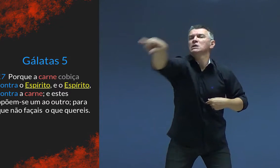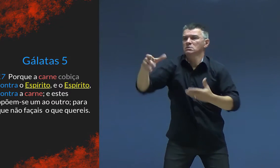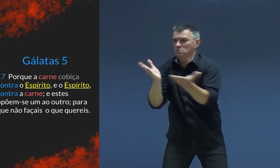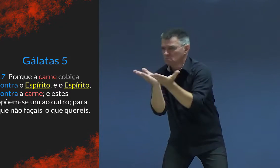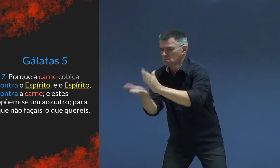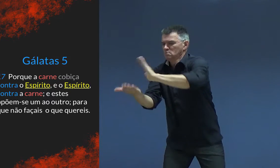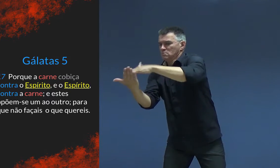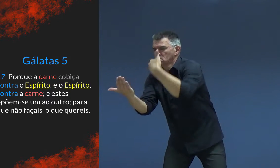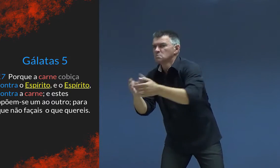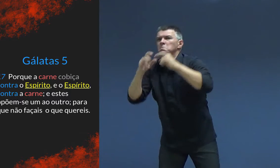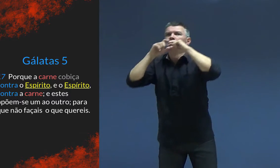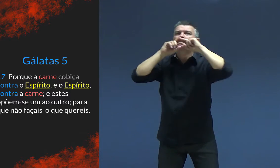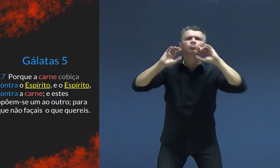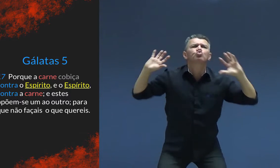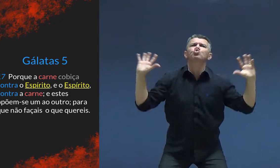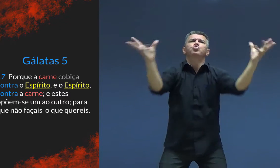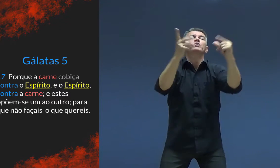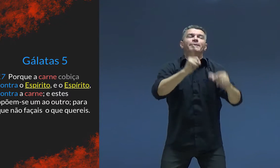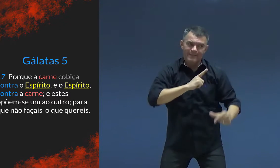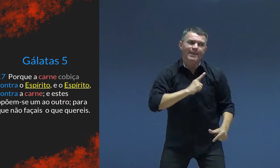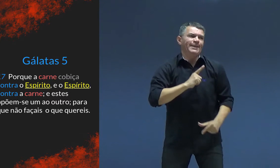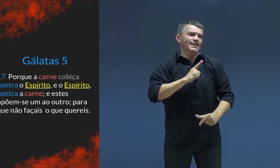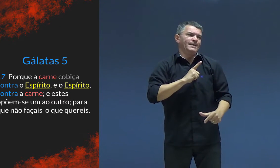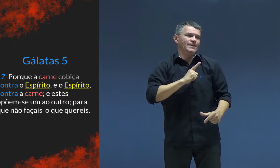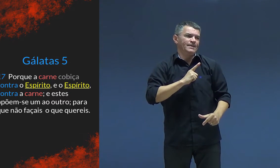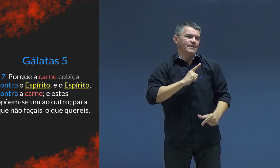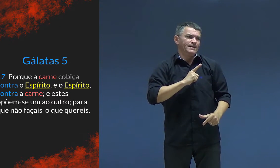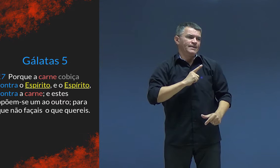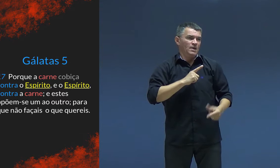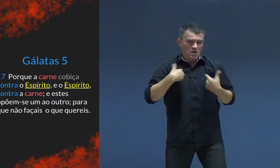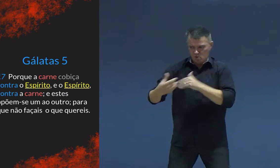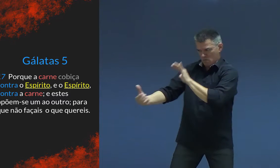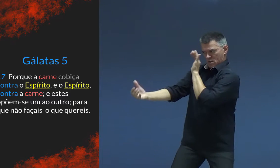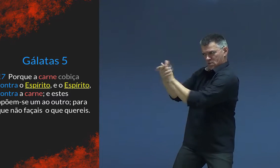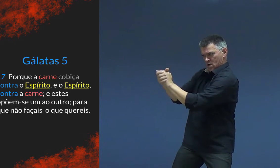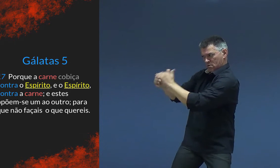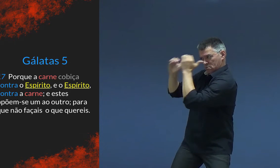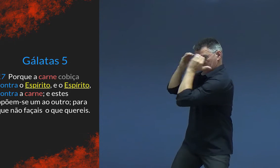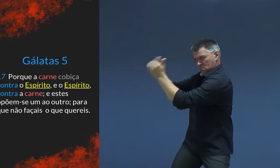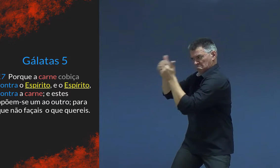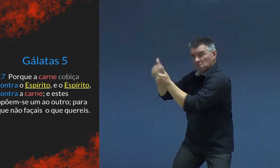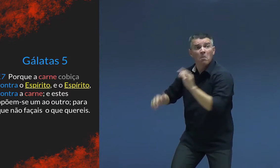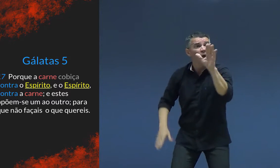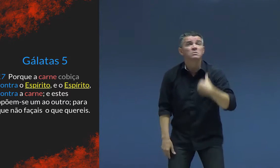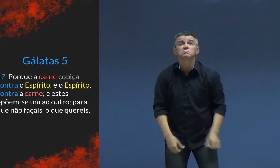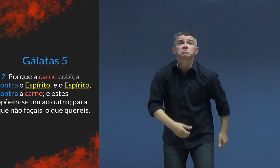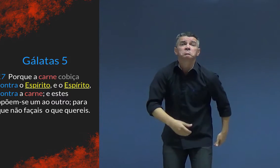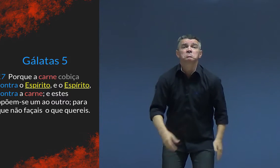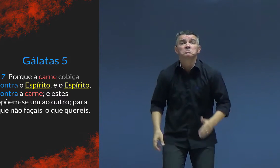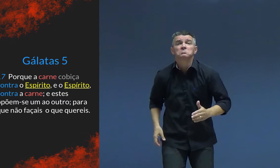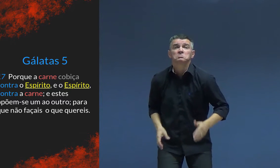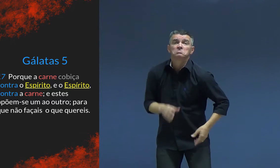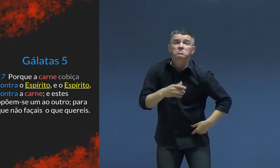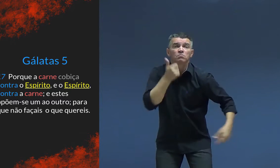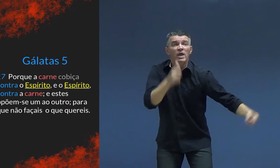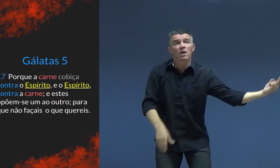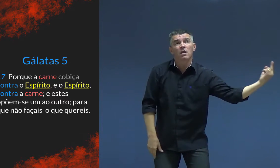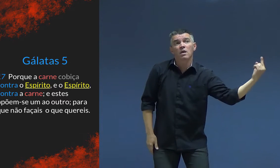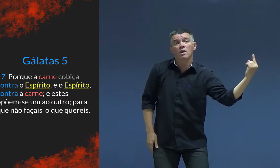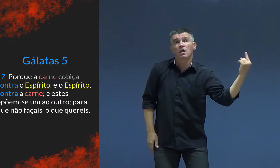sou pastor, né? Você é crente, você é terra, pessoa do Neon, todo mundo tem pecado. Né? Eu sou fiel à minha esposa. Às vezes